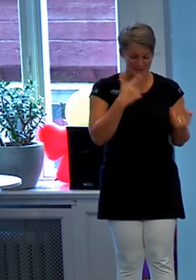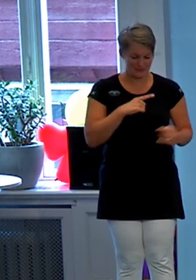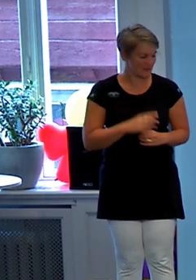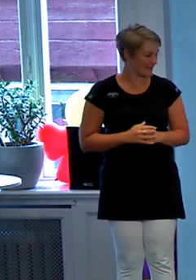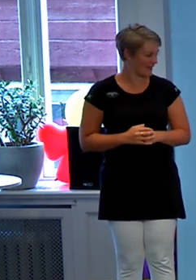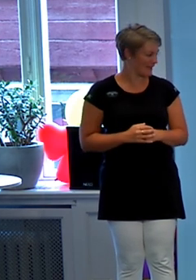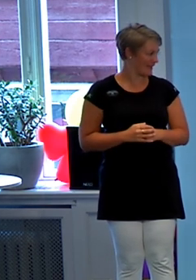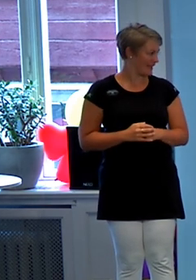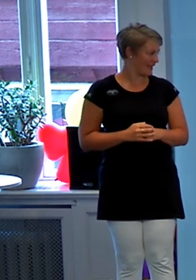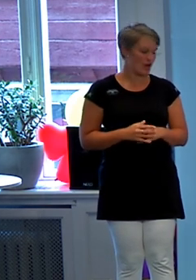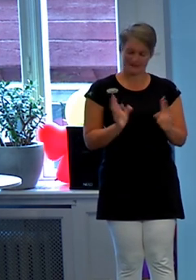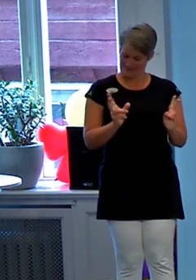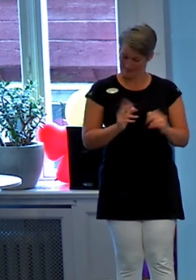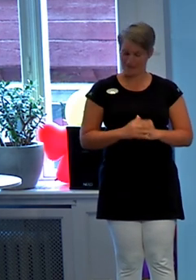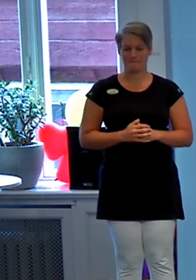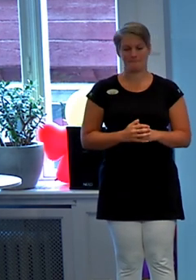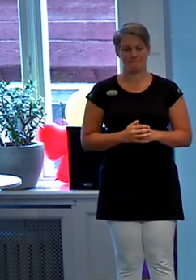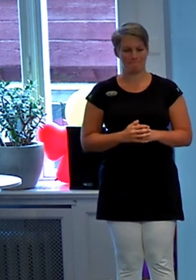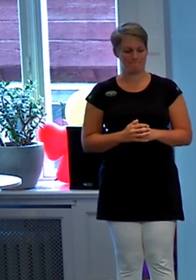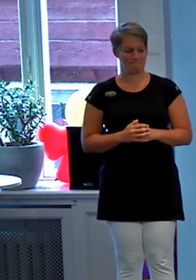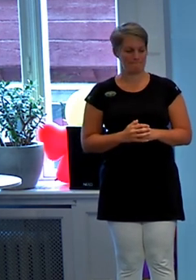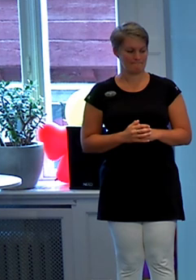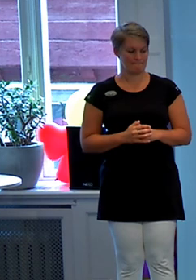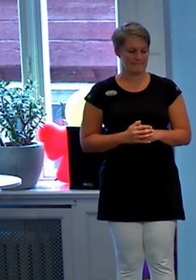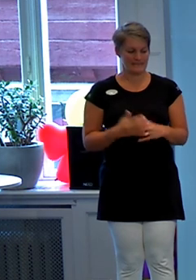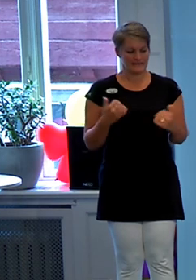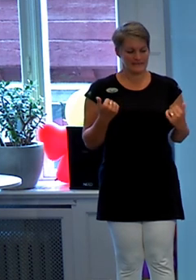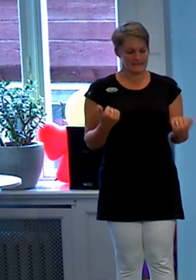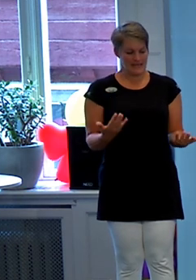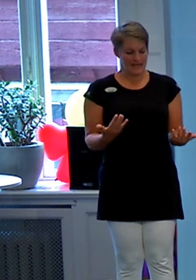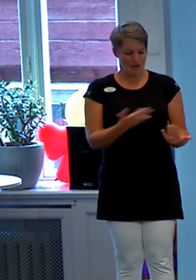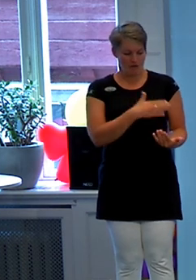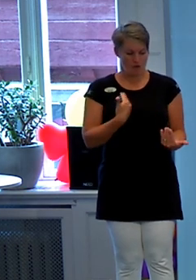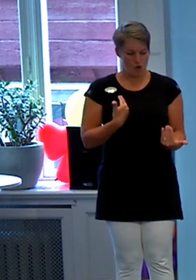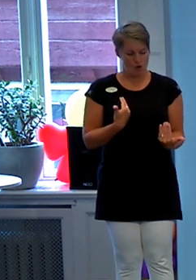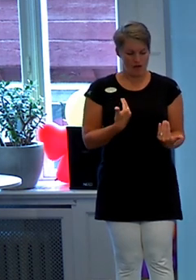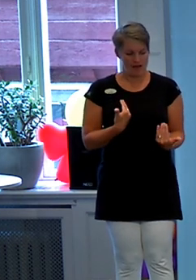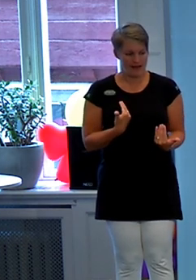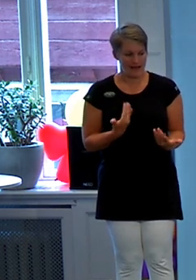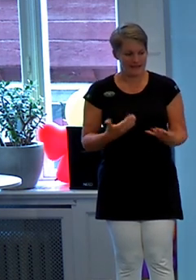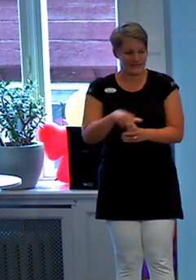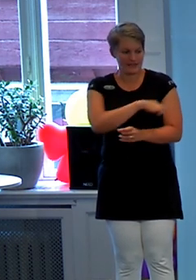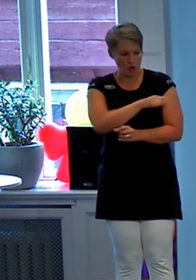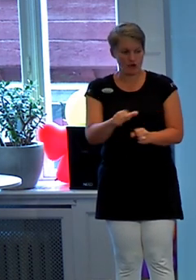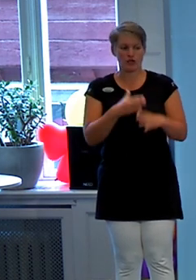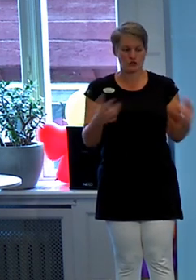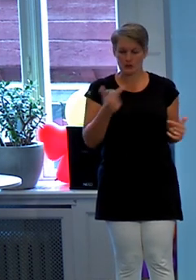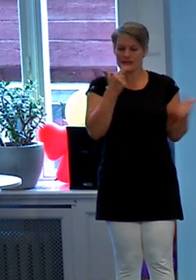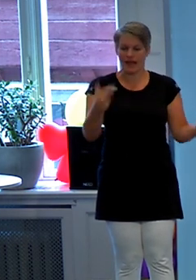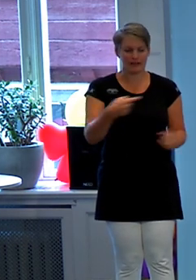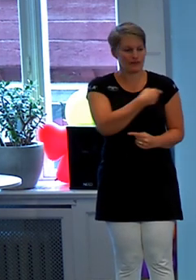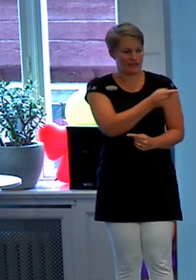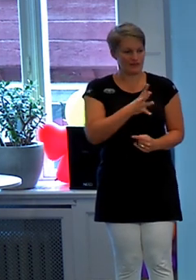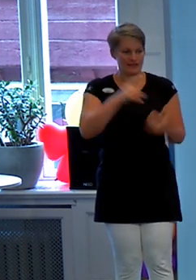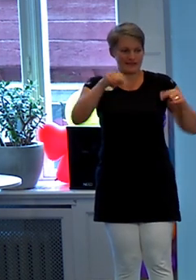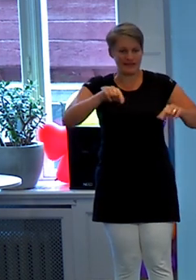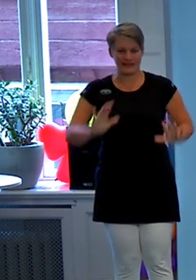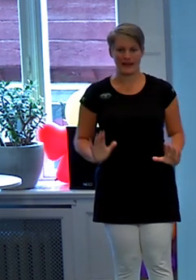Varsågod. Samma här. Du tar samma. Ja. Vändespill. Då tycker jag vi ger våra kära vänner stort tack för att ni var med denna